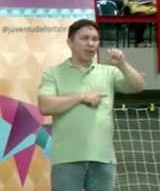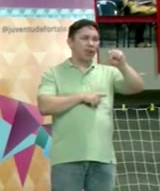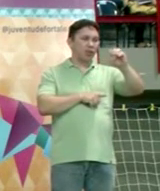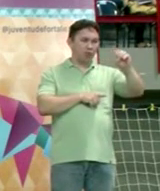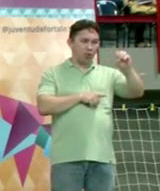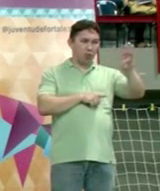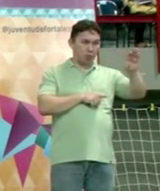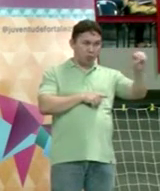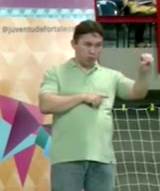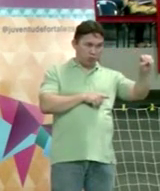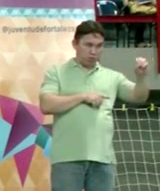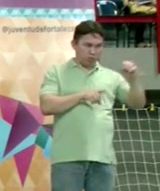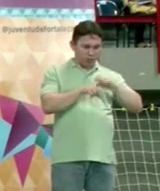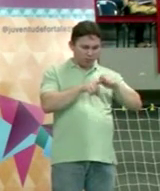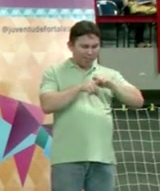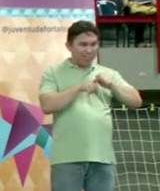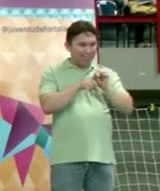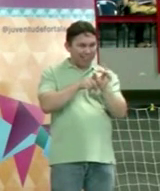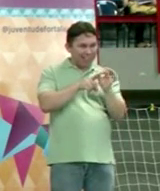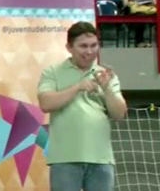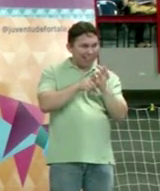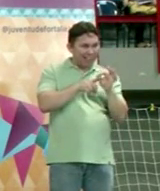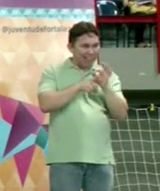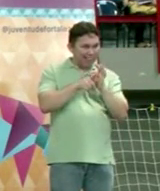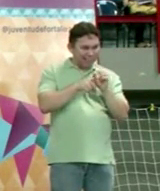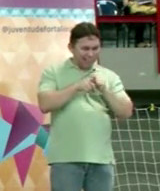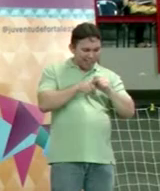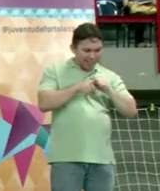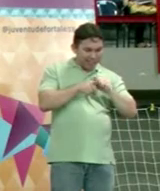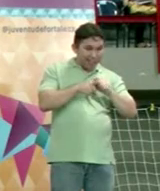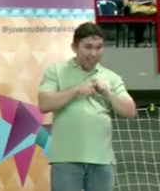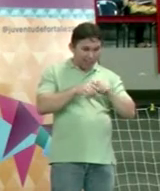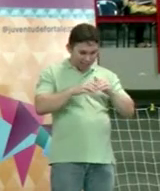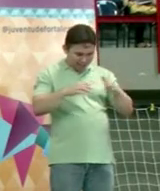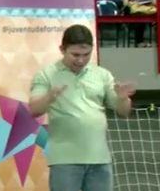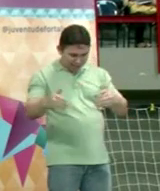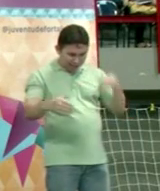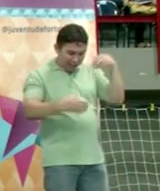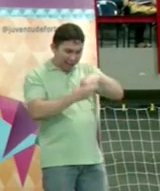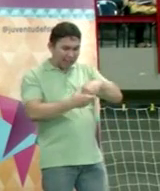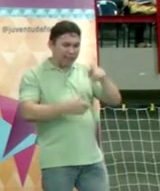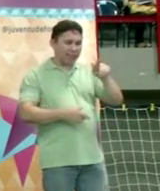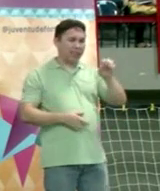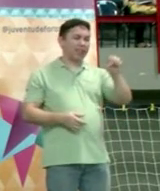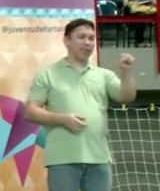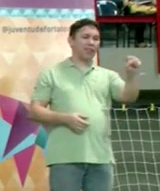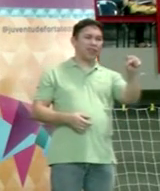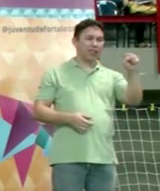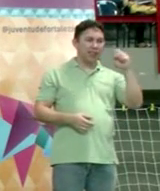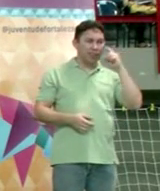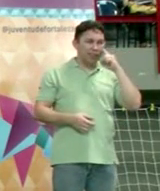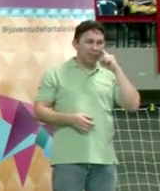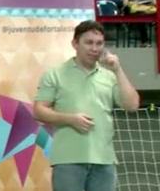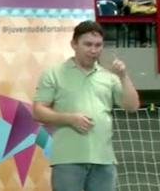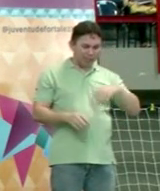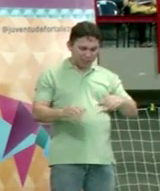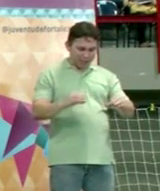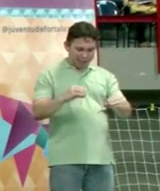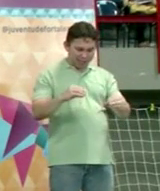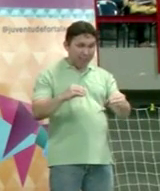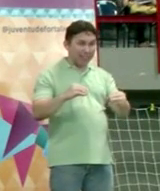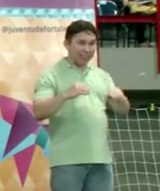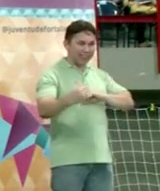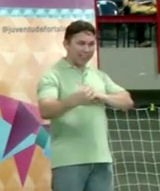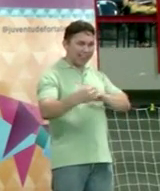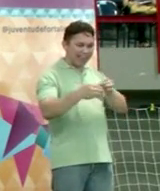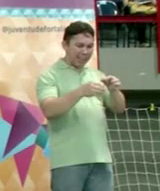lá um material, que é o poliestireno, e no isopor você tem um gás. Já viram, quando você quebra o isopor, tem uns